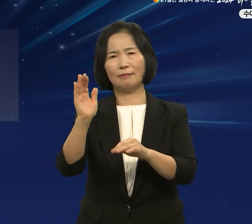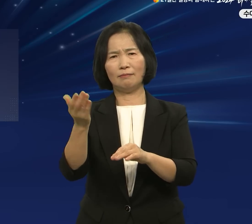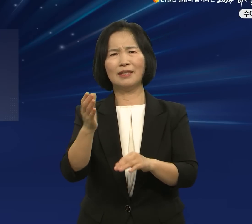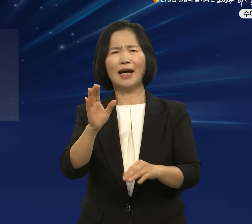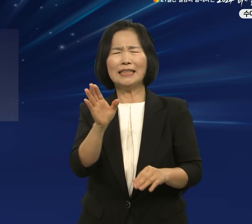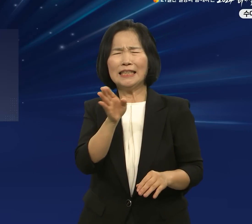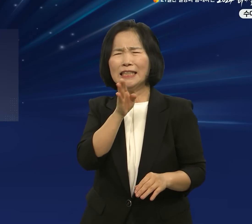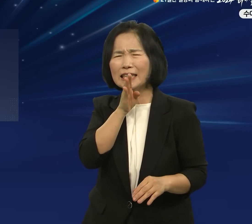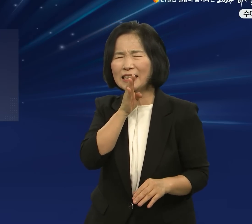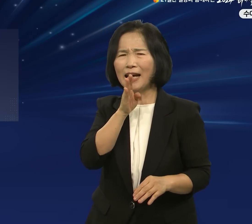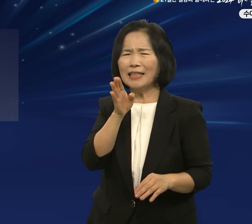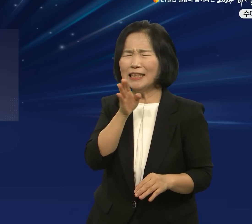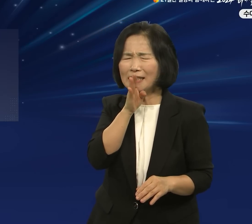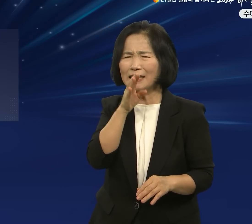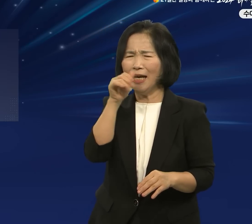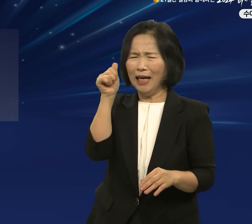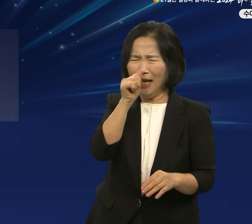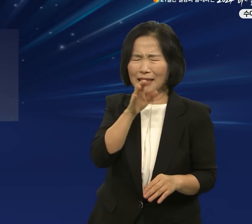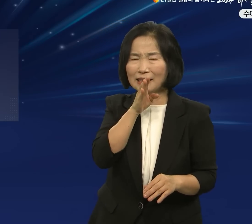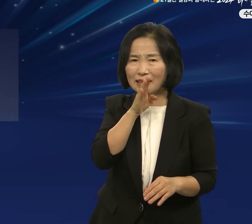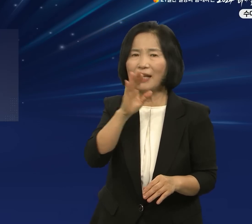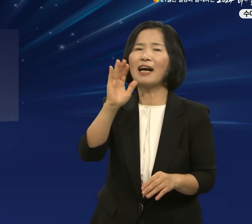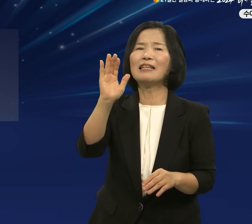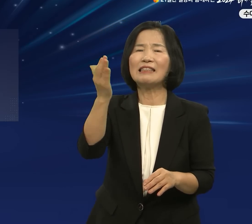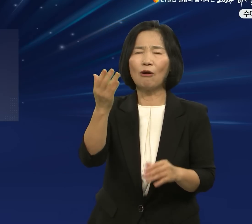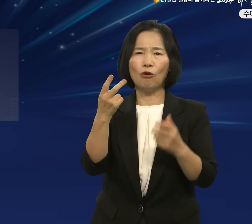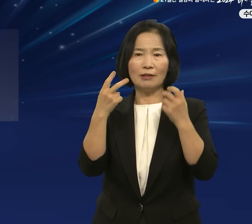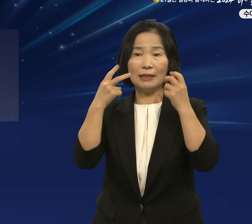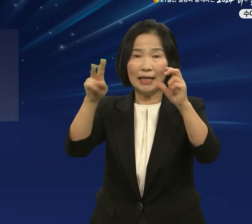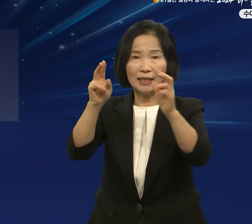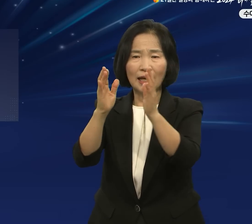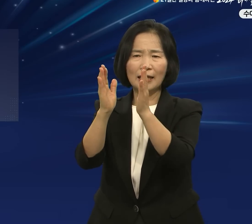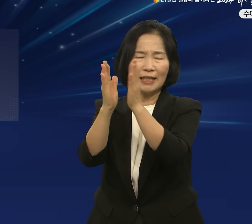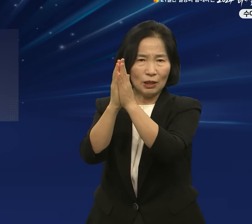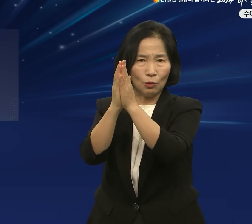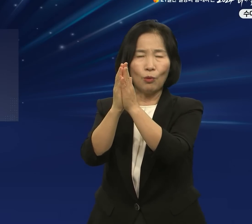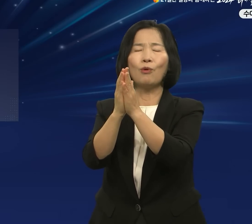진짜 다니엘의 기도가 되는 것입니다.